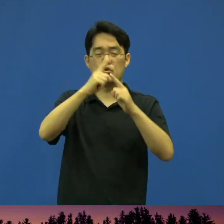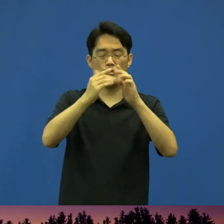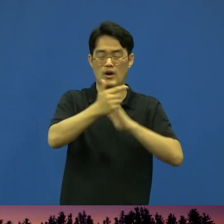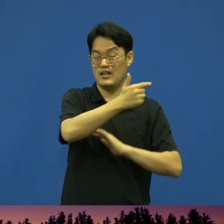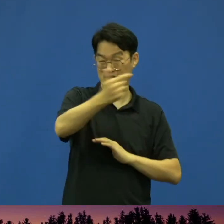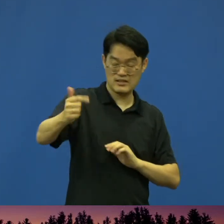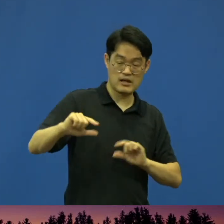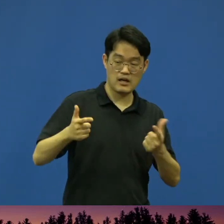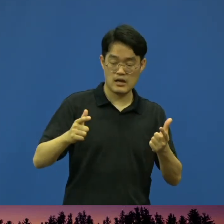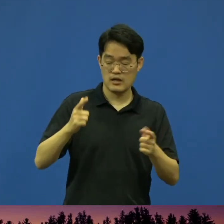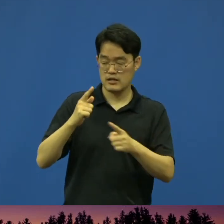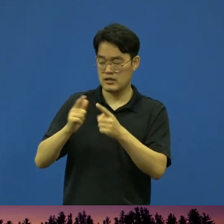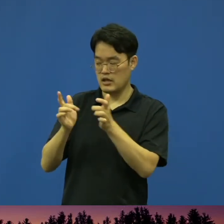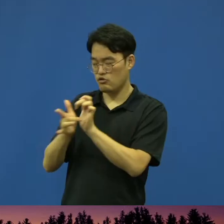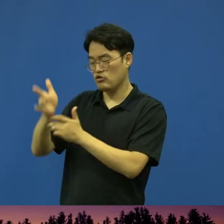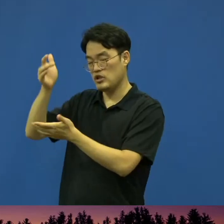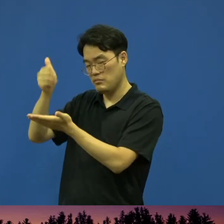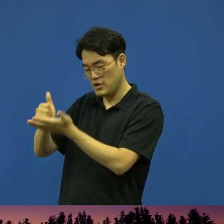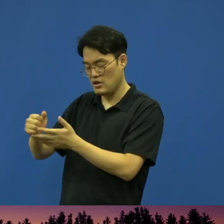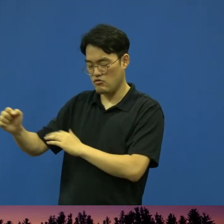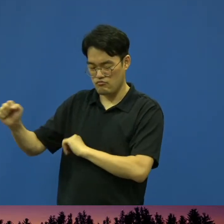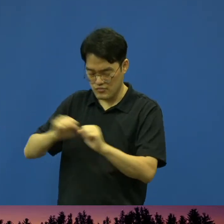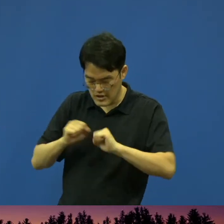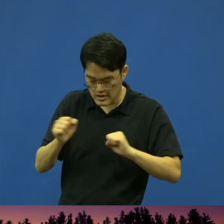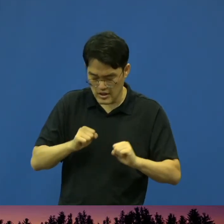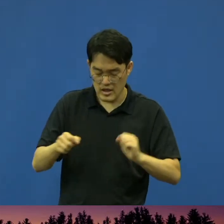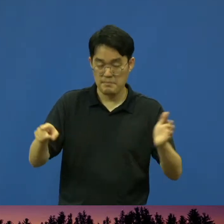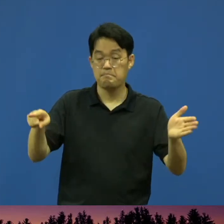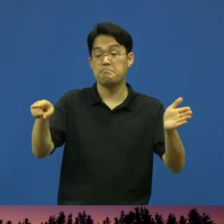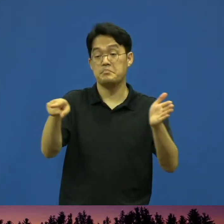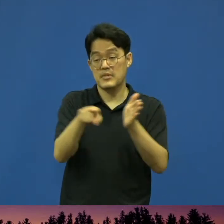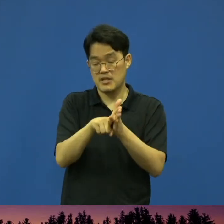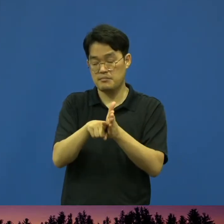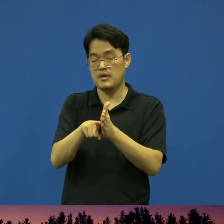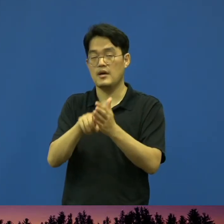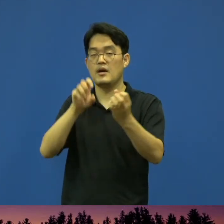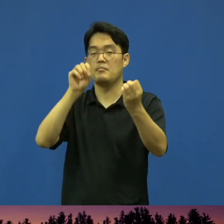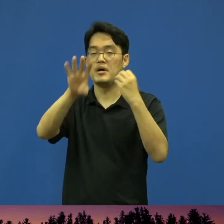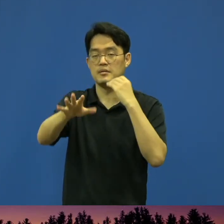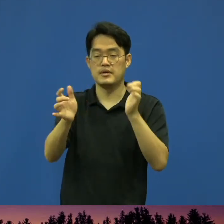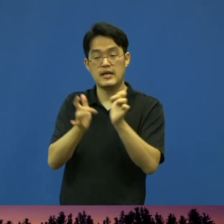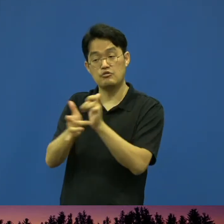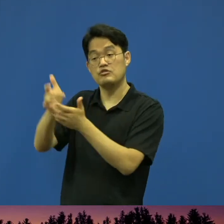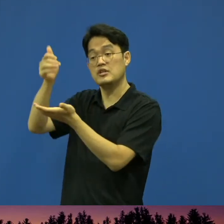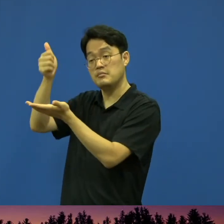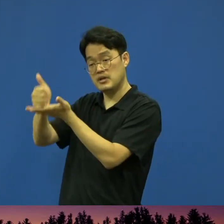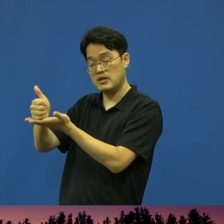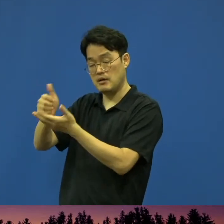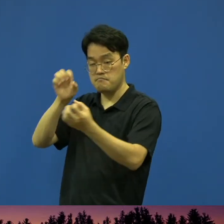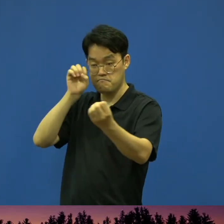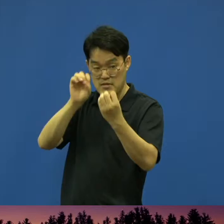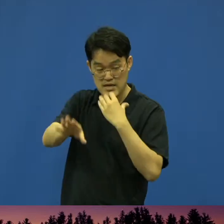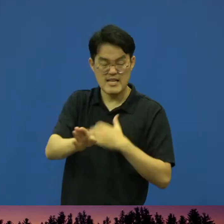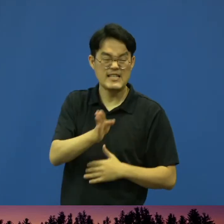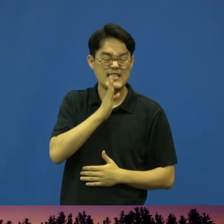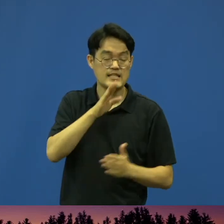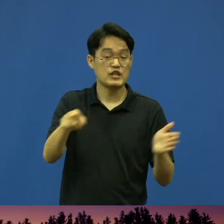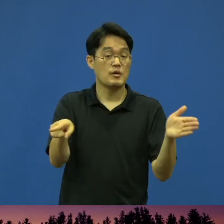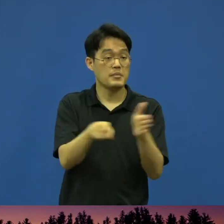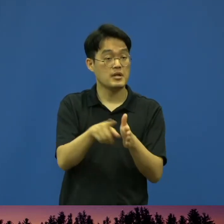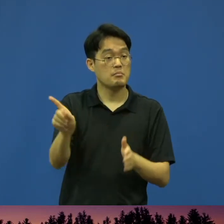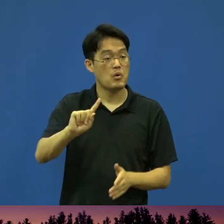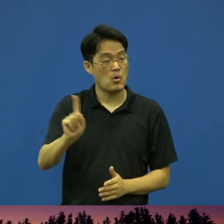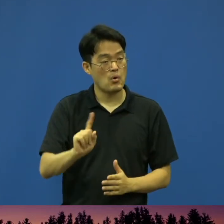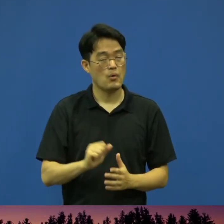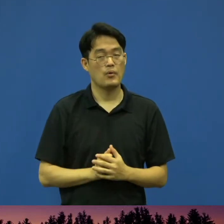움직이는 것은 믿음입니다. 예수님은 진짜 믿음에만 반응하십니다. 예수님이 반응하시는 진짜 믿음은